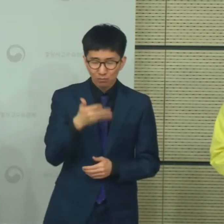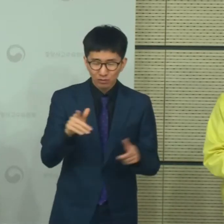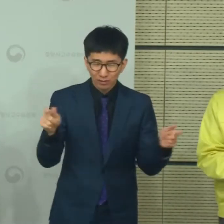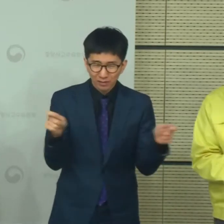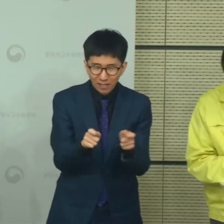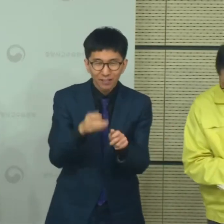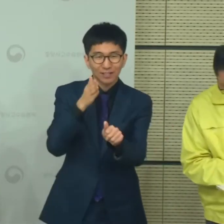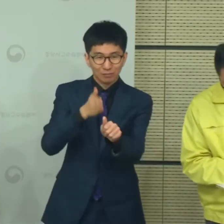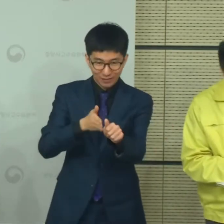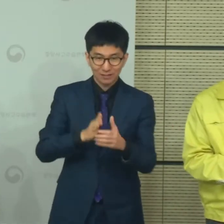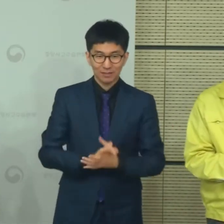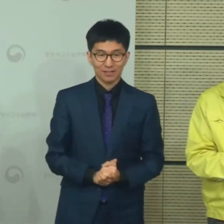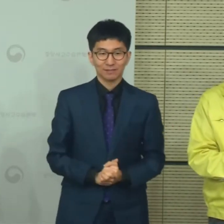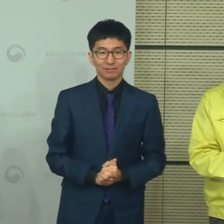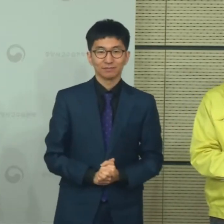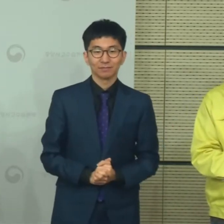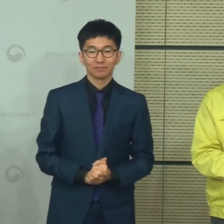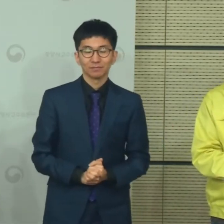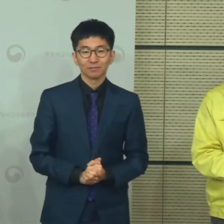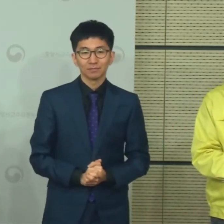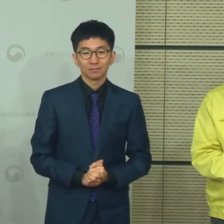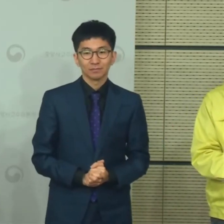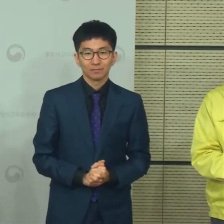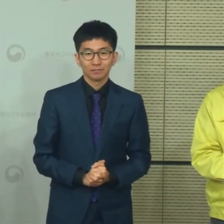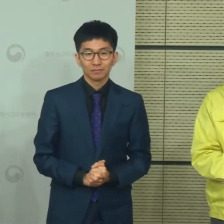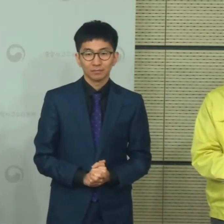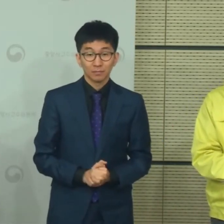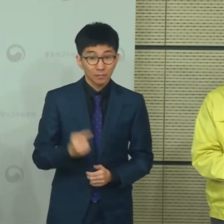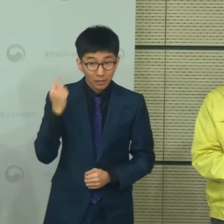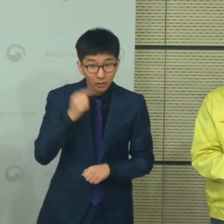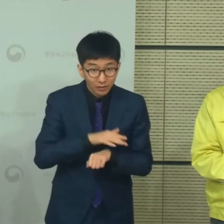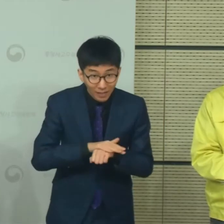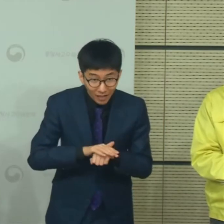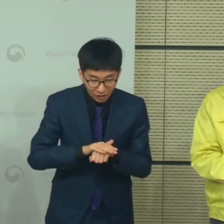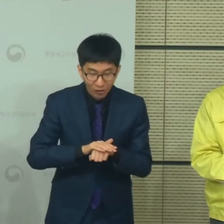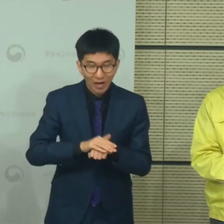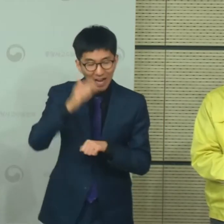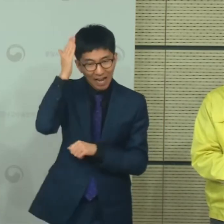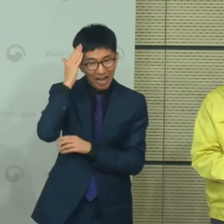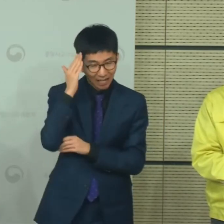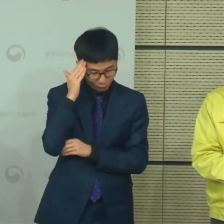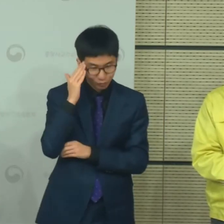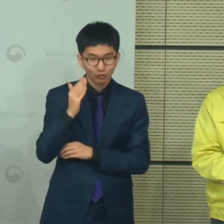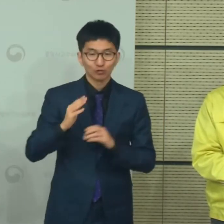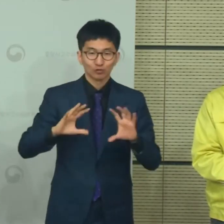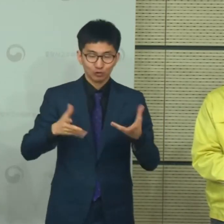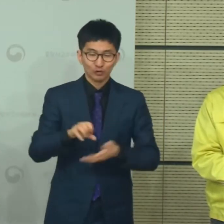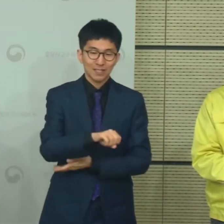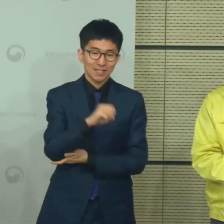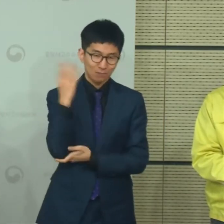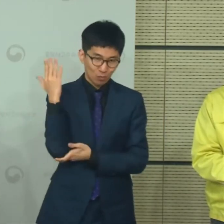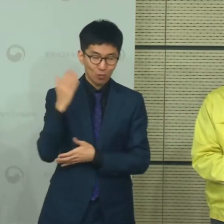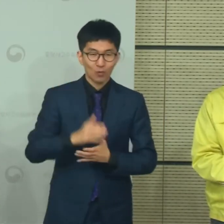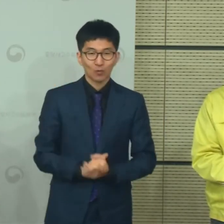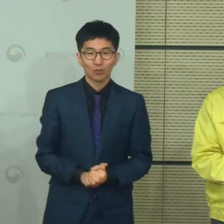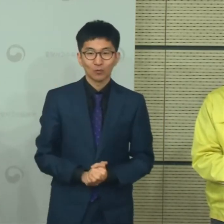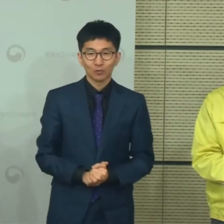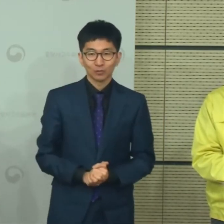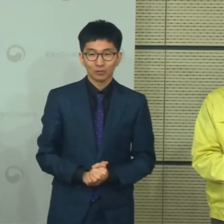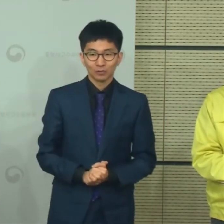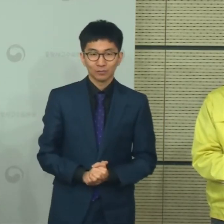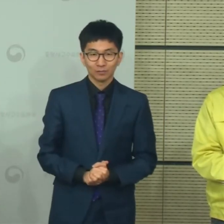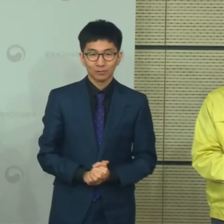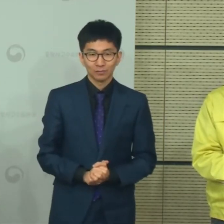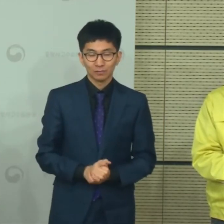부탁드리겠습니다. 예, 저 들리시죠? 저 한국일보 김민호입니다. 그 대남병원